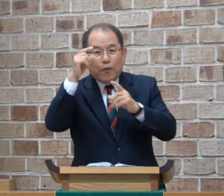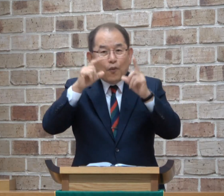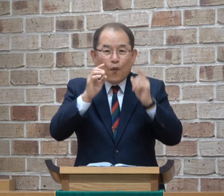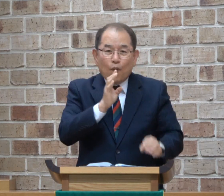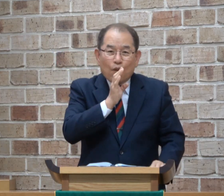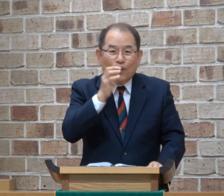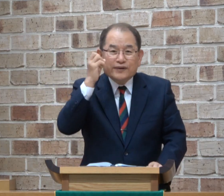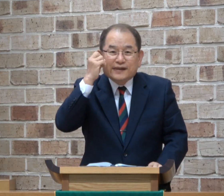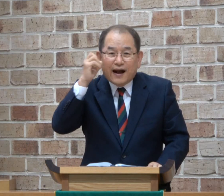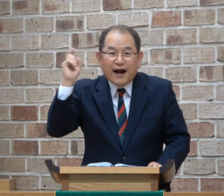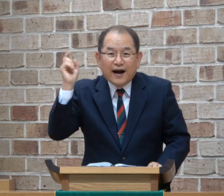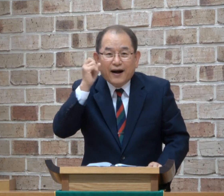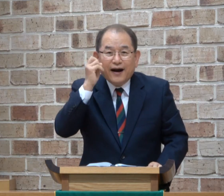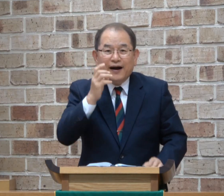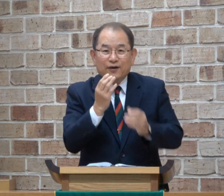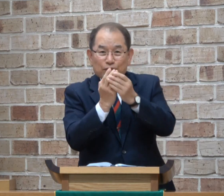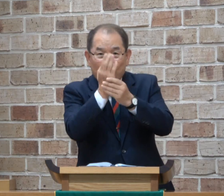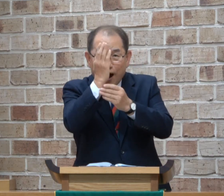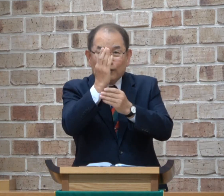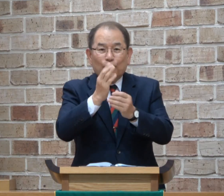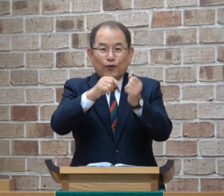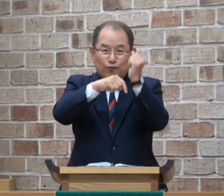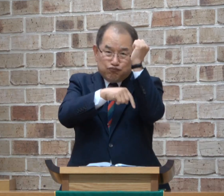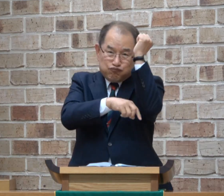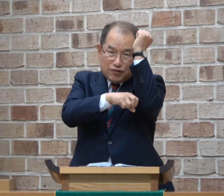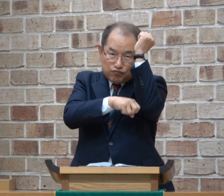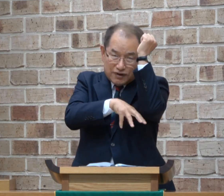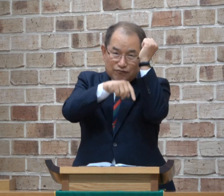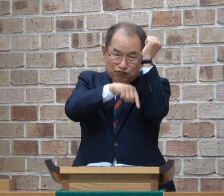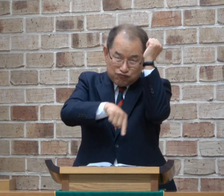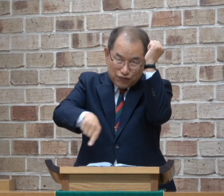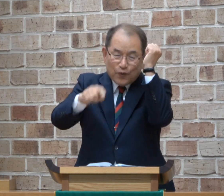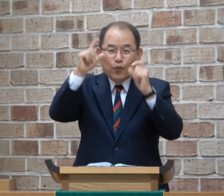생명이 자라나 뿌리가